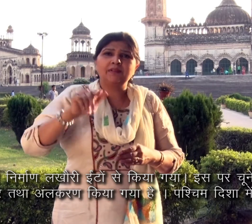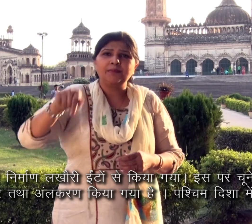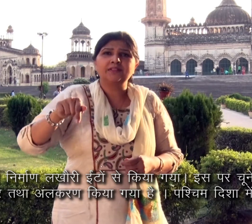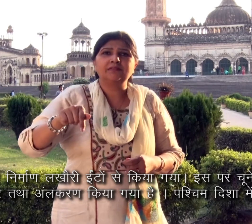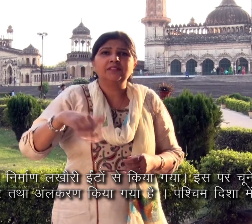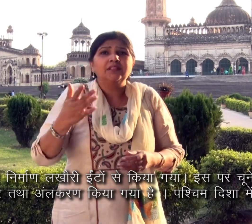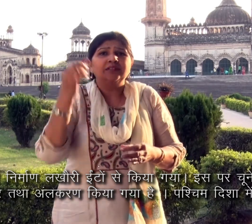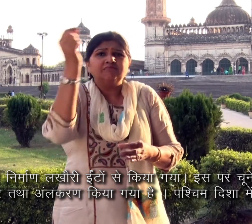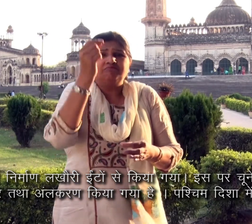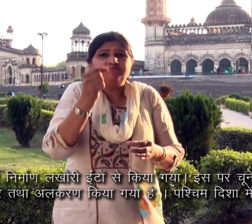किया गया है।